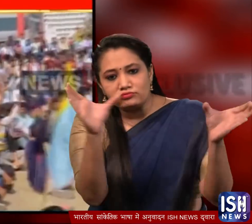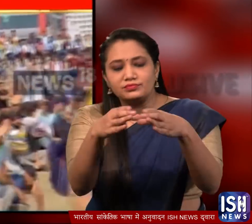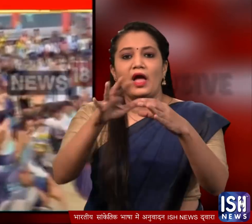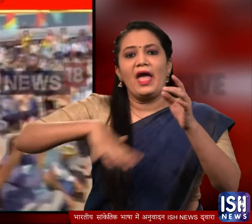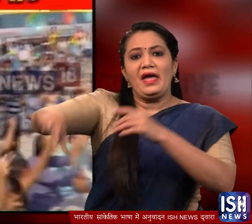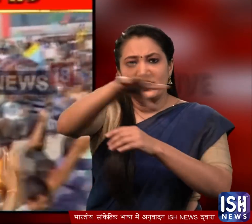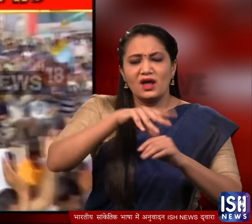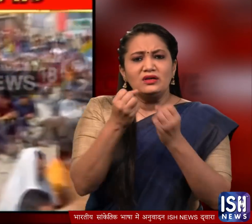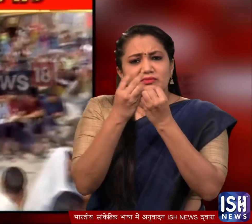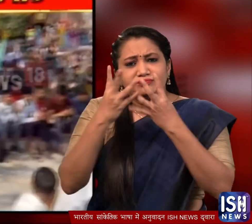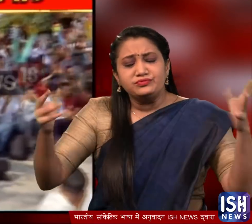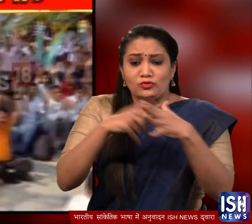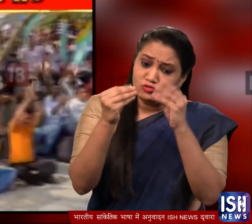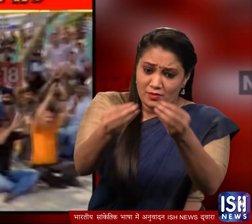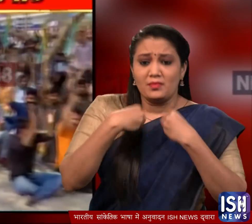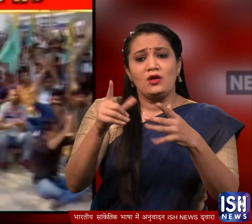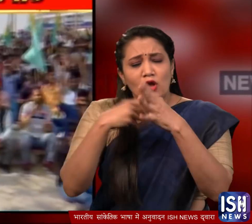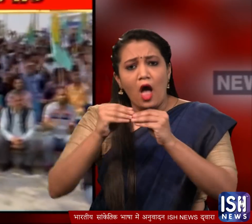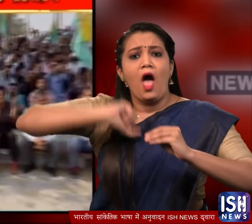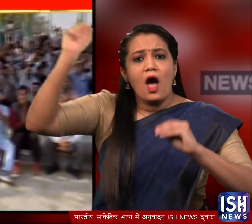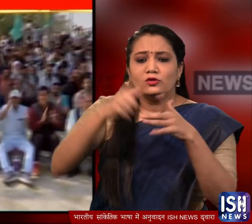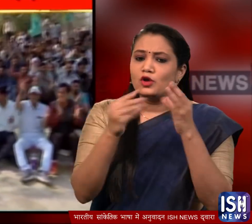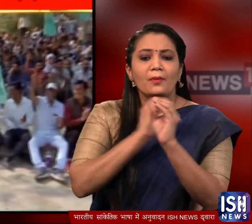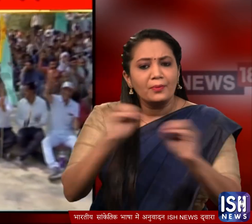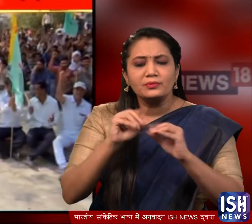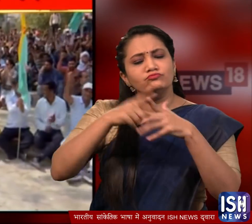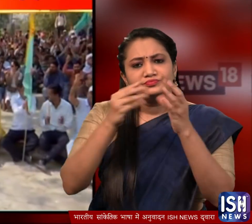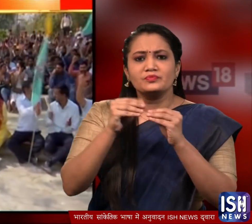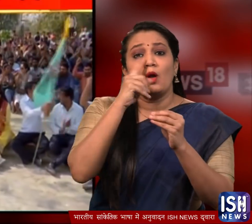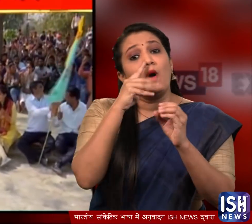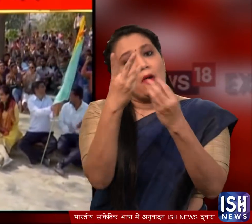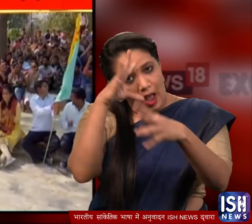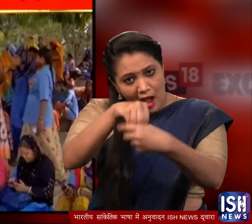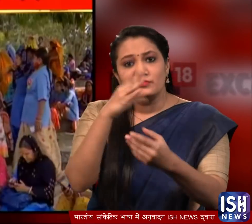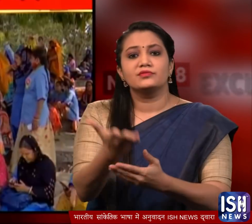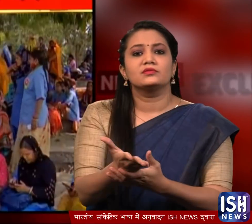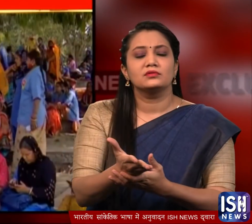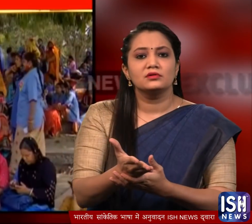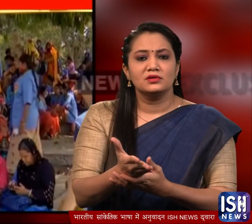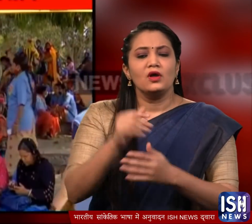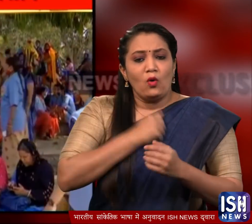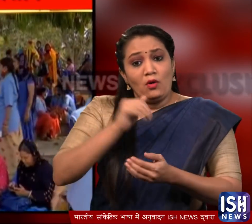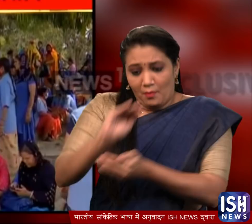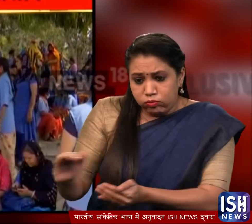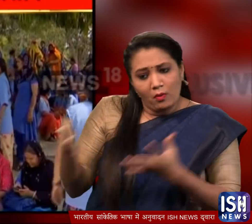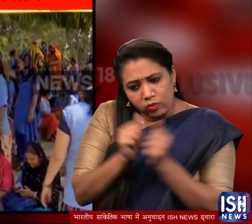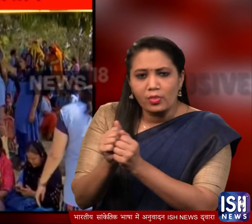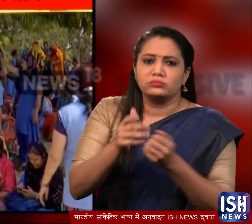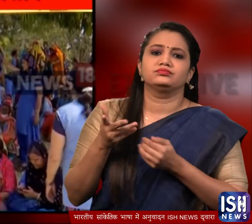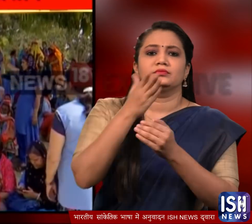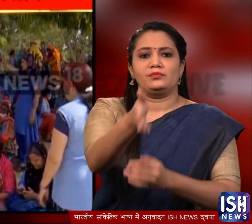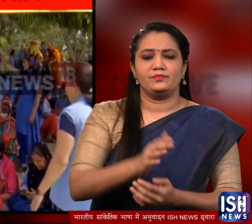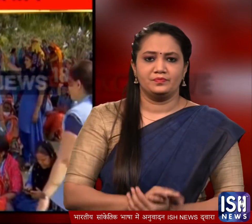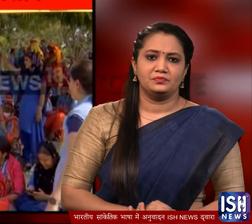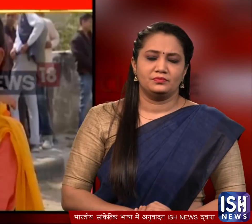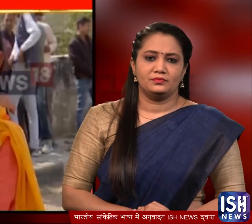तो वहीं दूसरे इलाके में सैकड़ों लोग नौकरी की मांग पर प्रदर्शन करते दिखे। उनमें बड़े पैमाने पर महिलाएं भी शामिल थीं, जिनमें कुछ अपने बच्चों को लेकर वहां